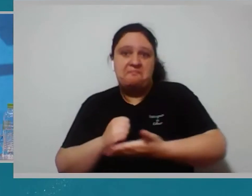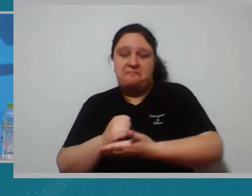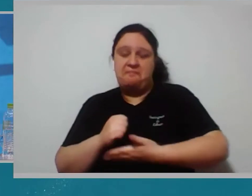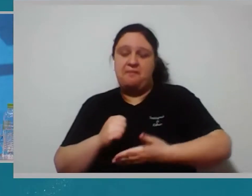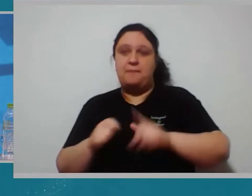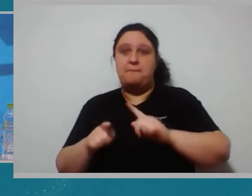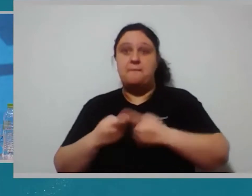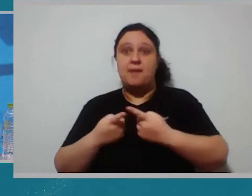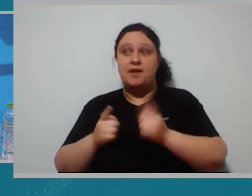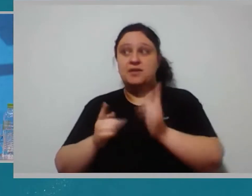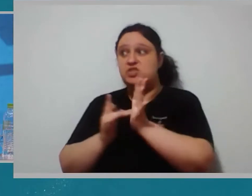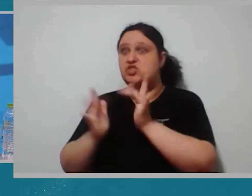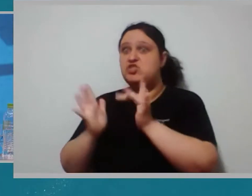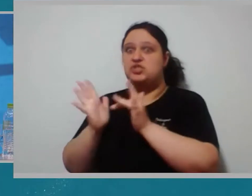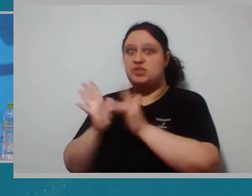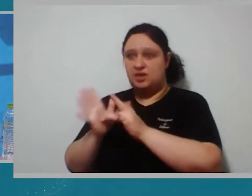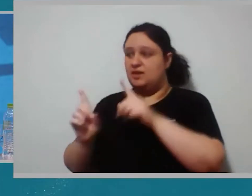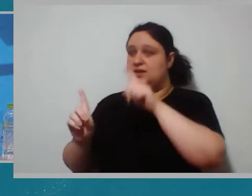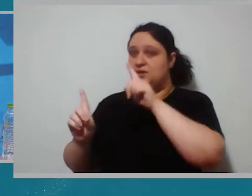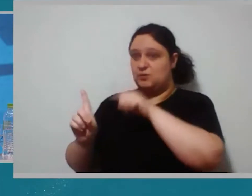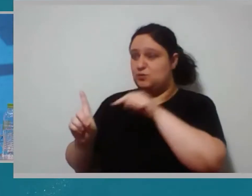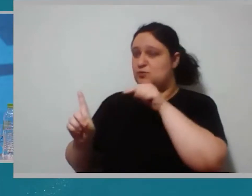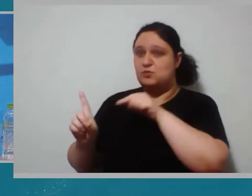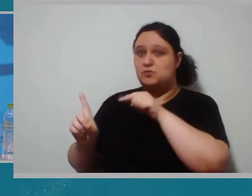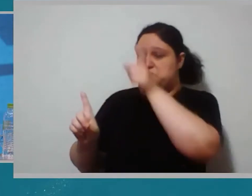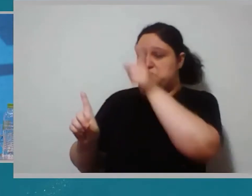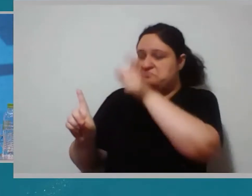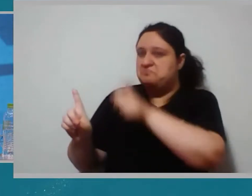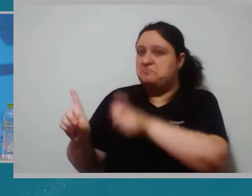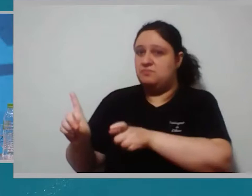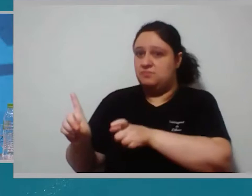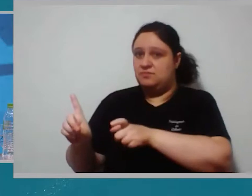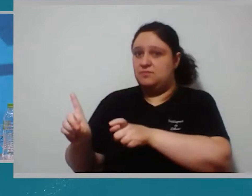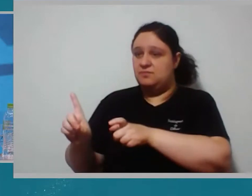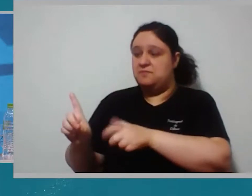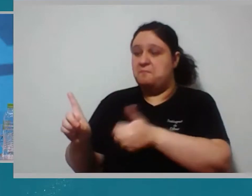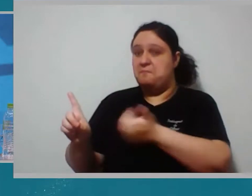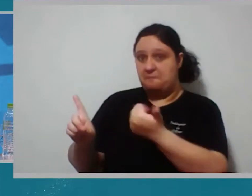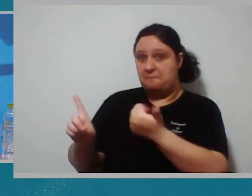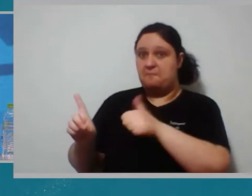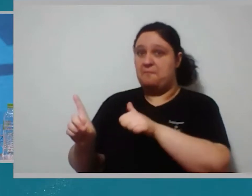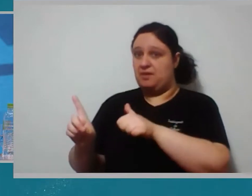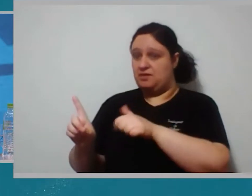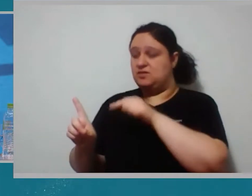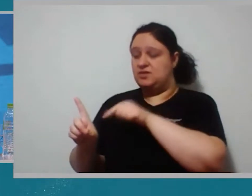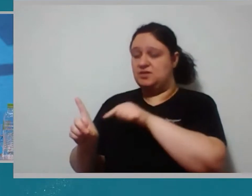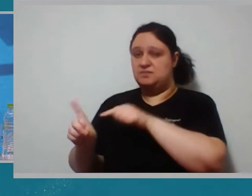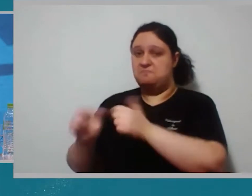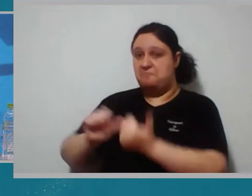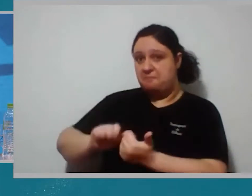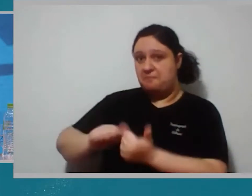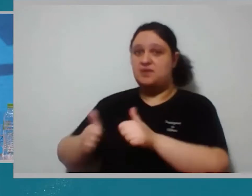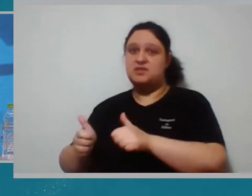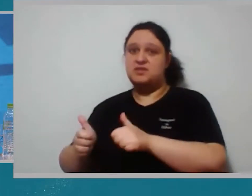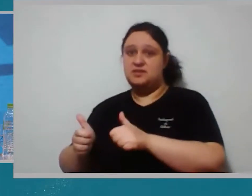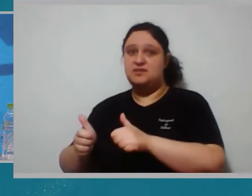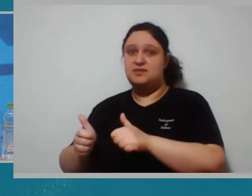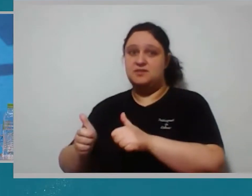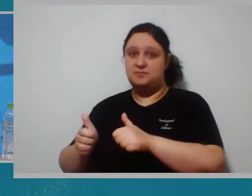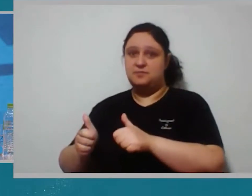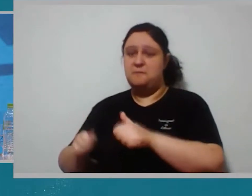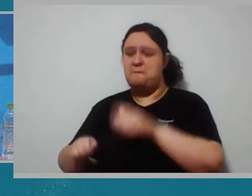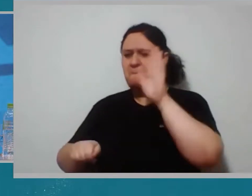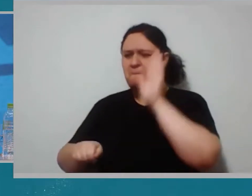Jesus, o seu batismo, ele diz assim: mas aquele que vem depois de mim é mais poderoso do que